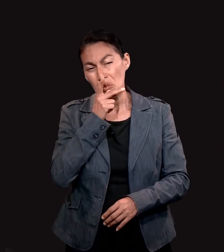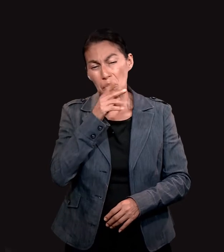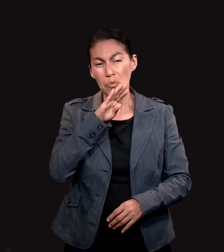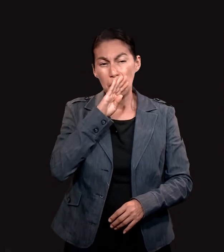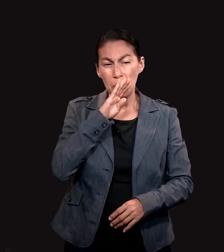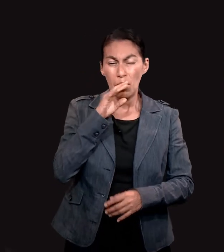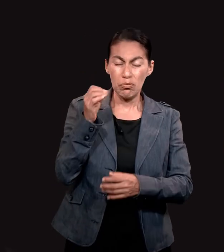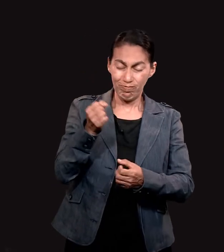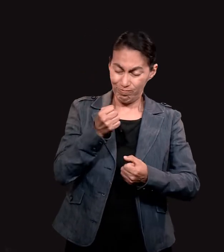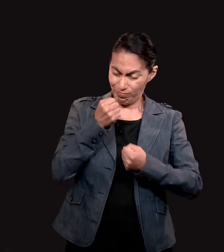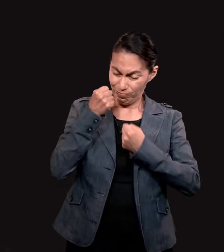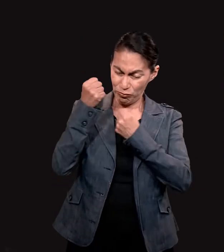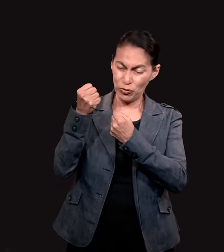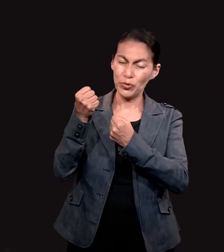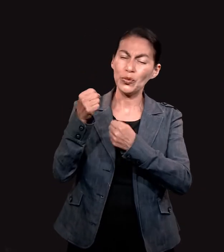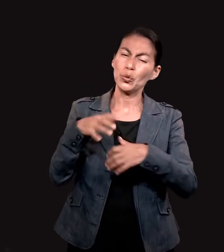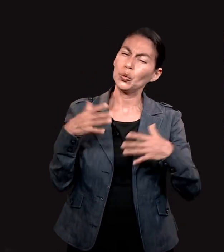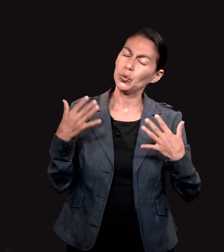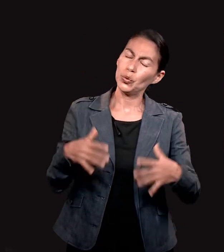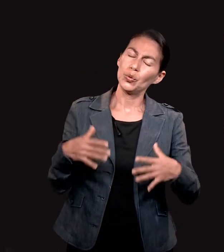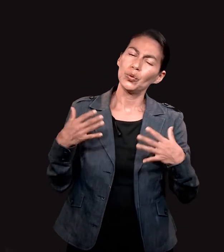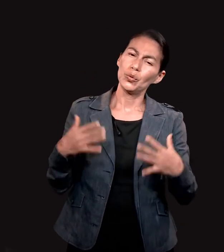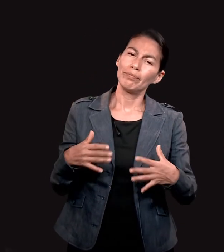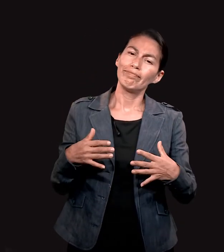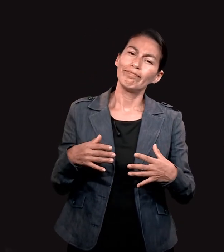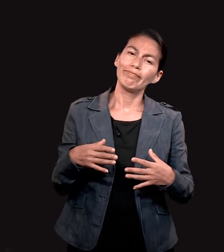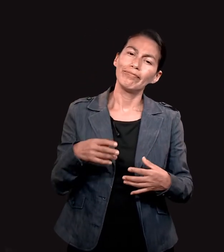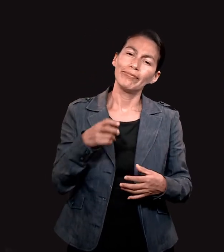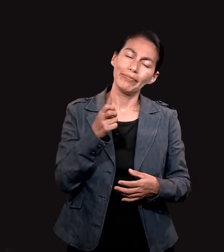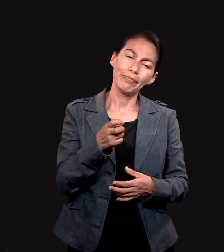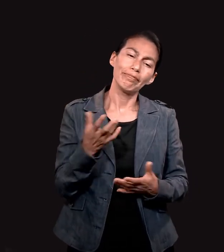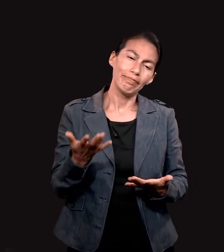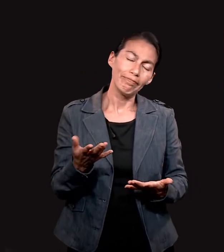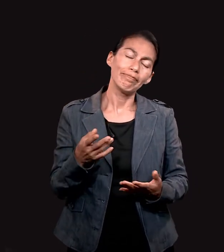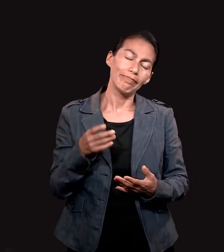más poderosas. Entonces, sin duda alguna,